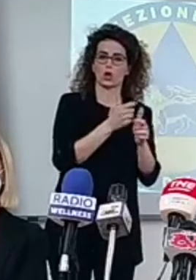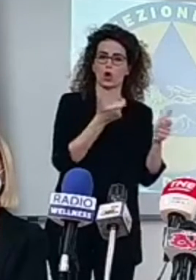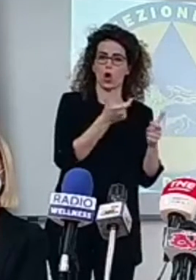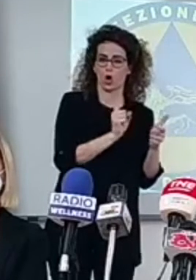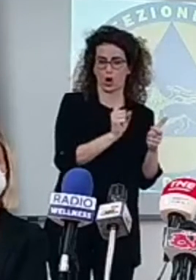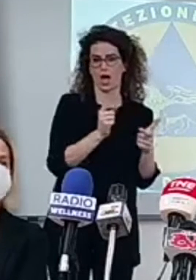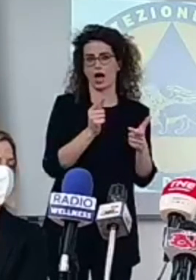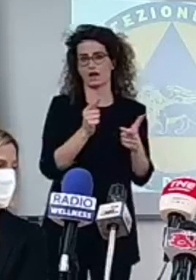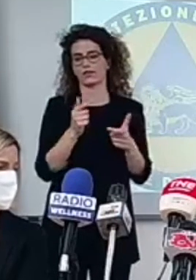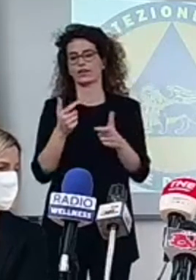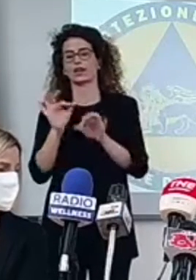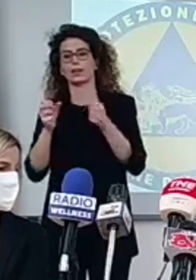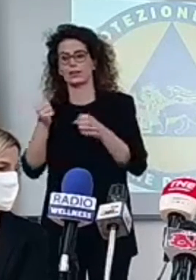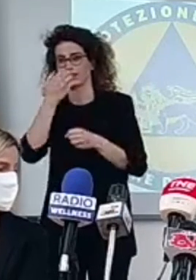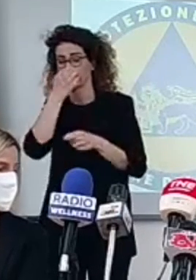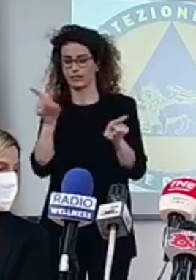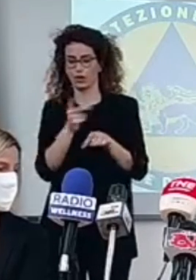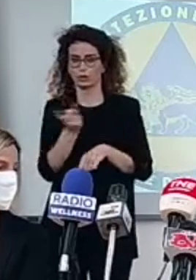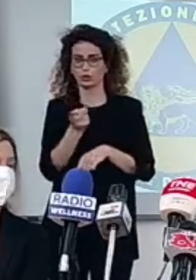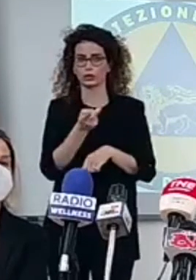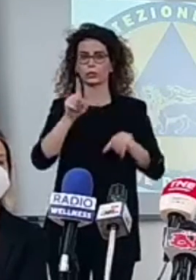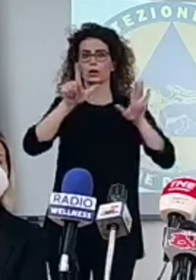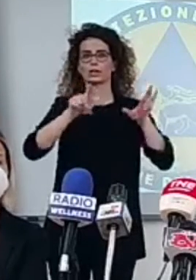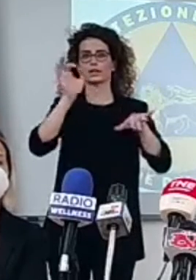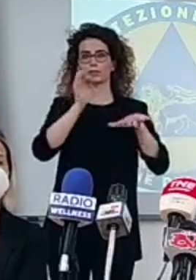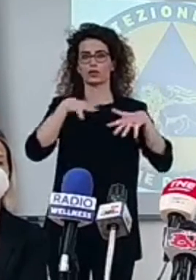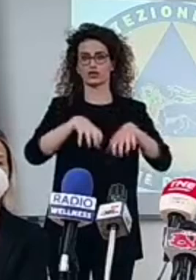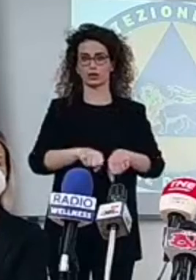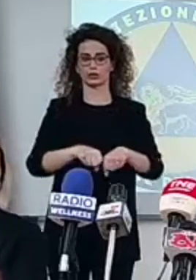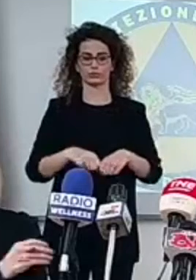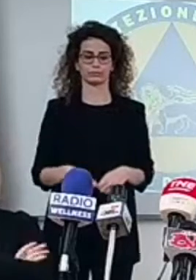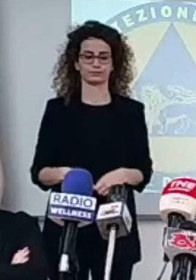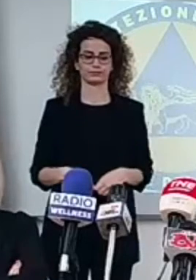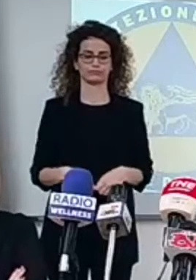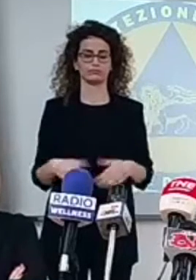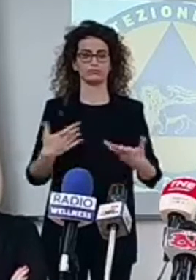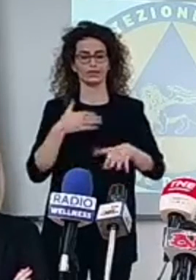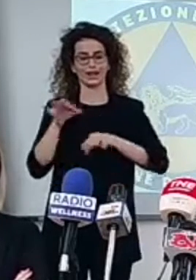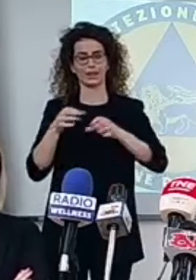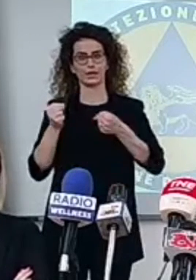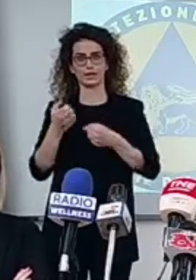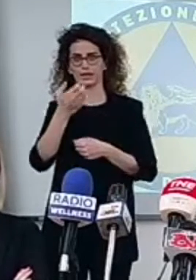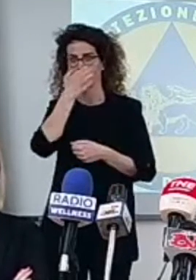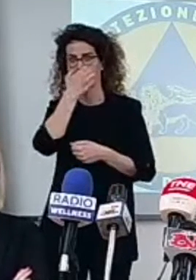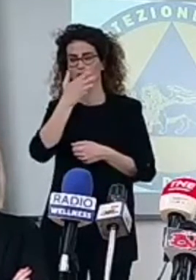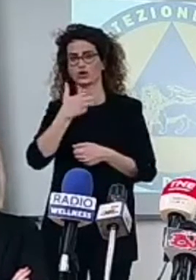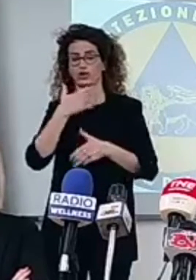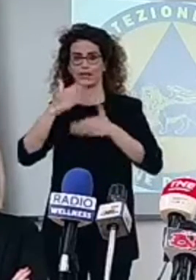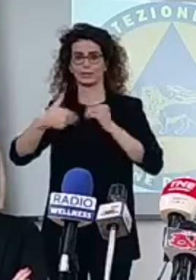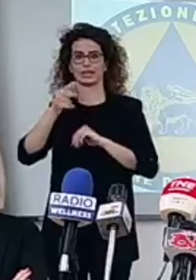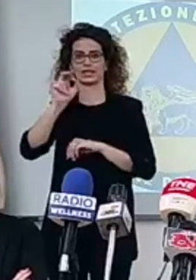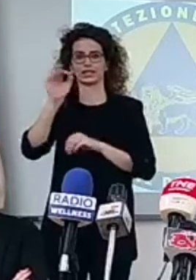abitanti i tassi di occupazione degli ospedali delle terapie intensive sono al 7 per cento se questi dati saranno confermati